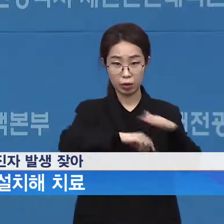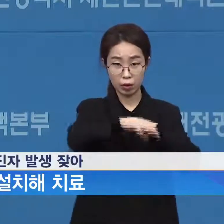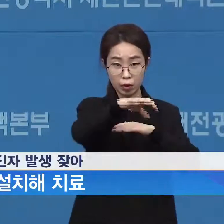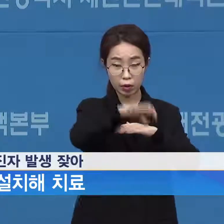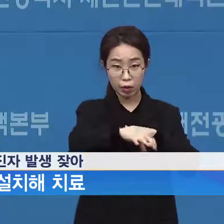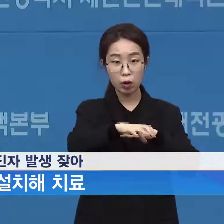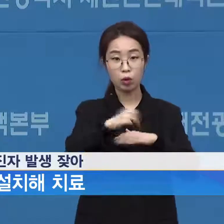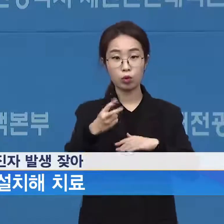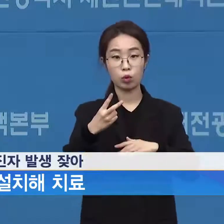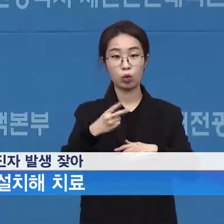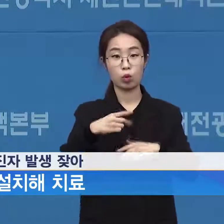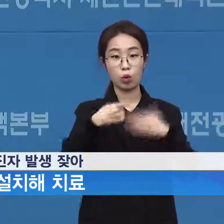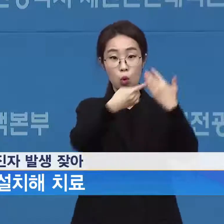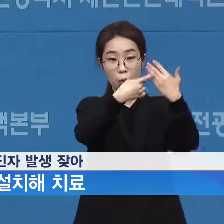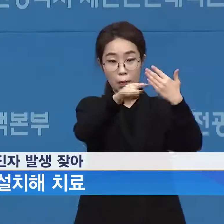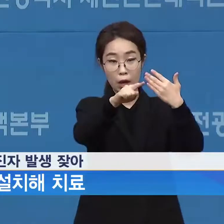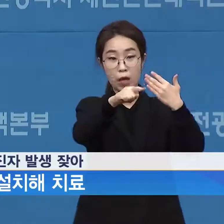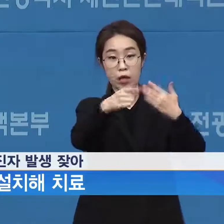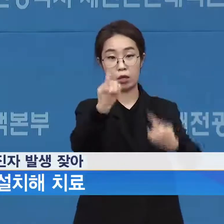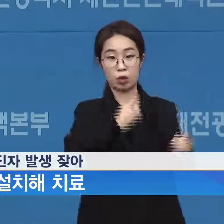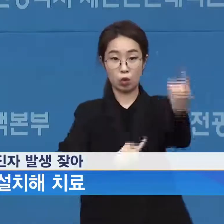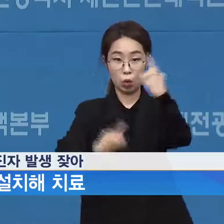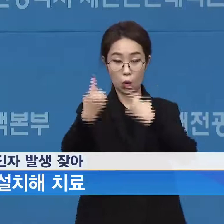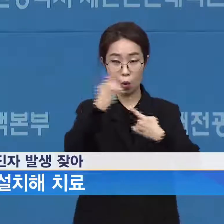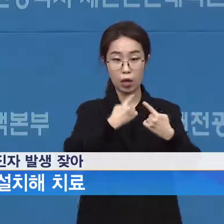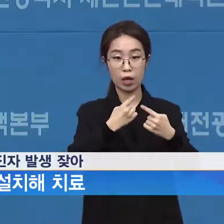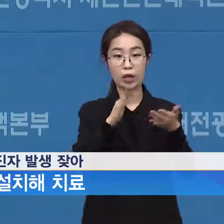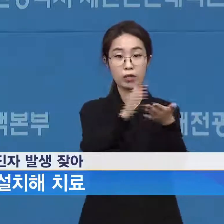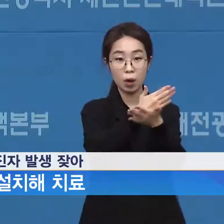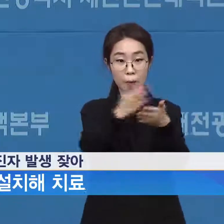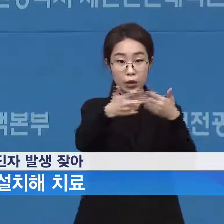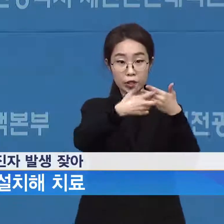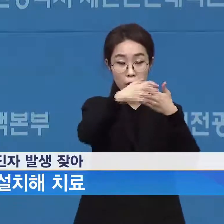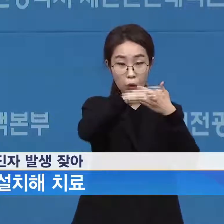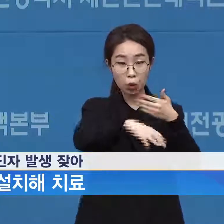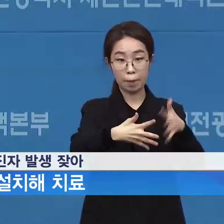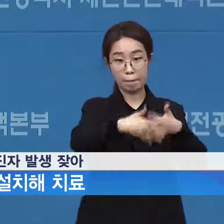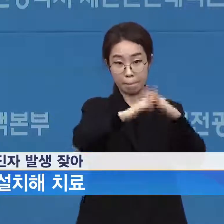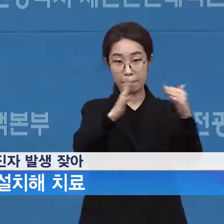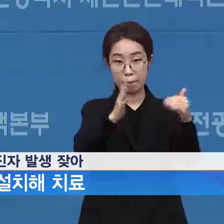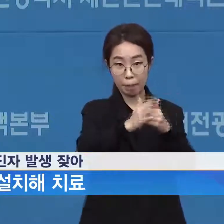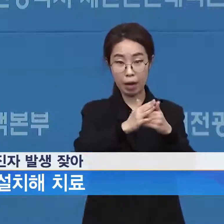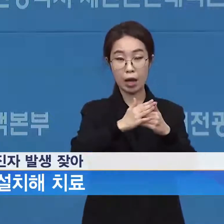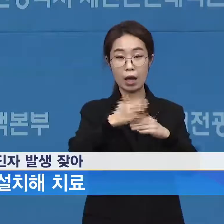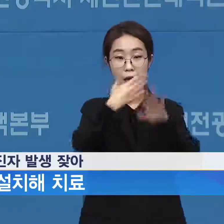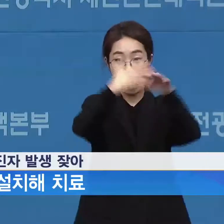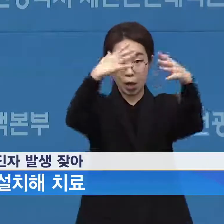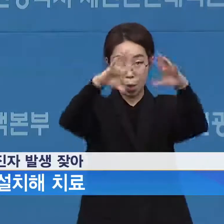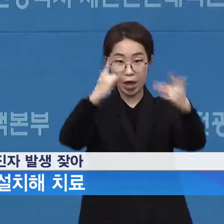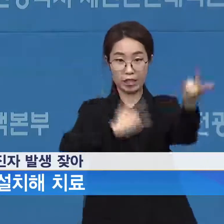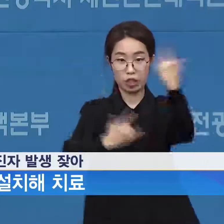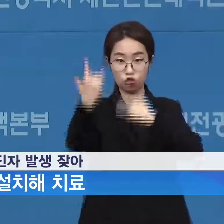외부로부터 들어오는 장소에 선별 진료소를 설치하여 지금까지 해외 입국자